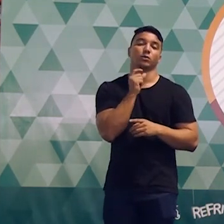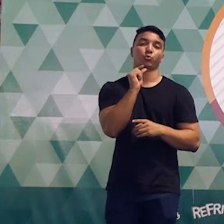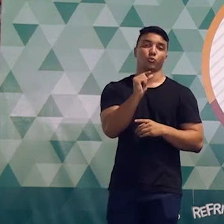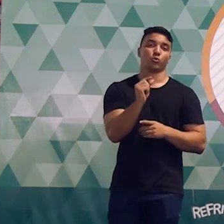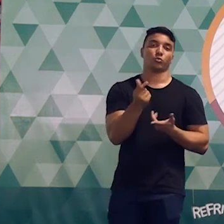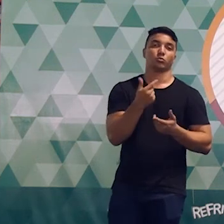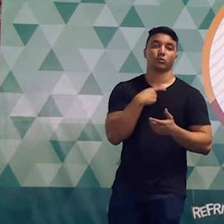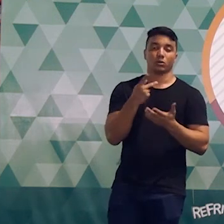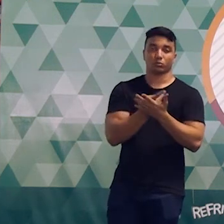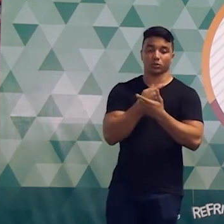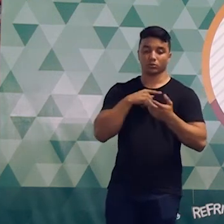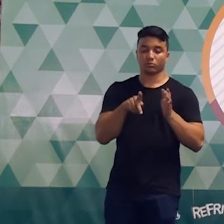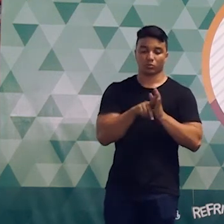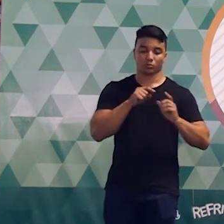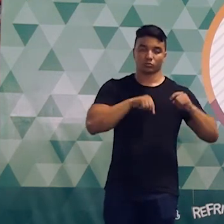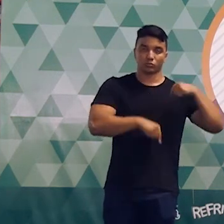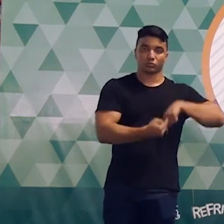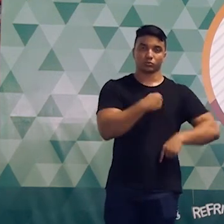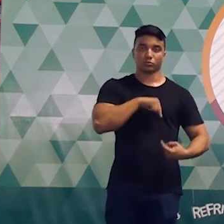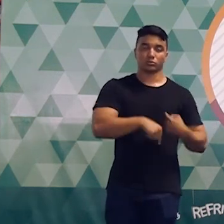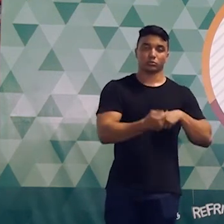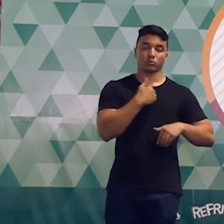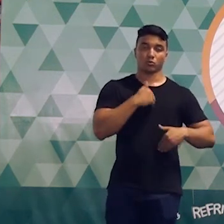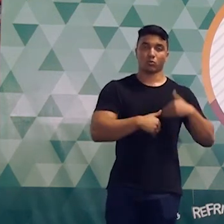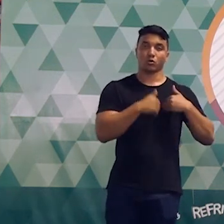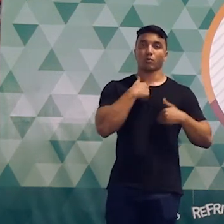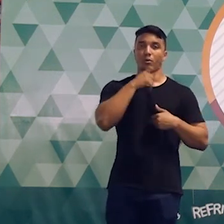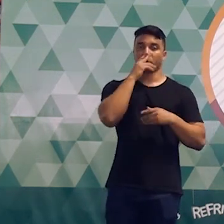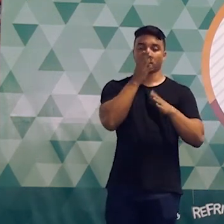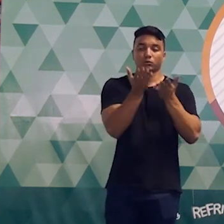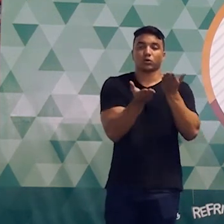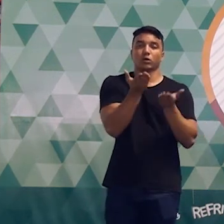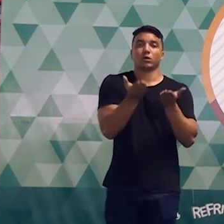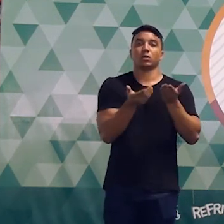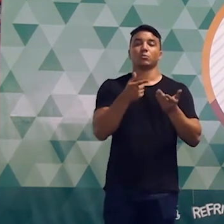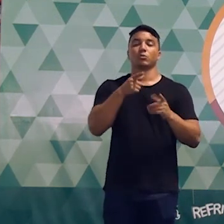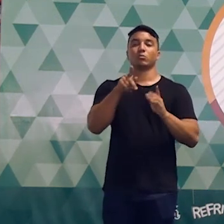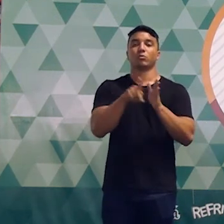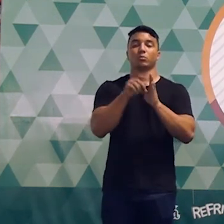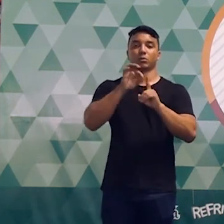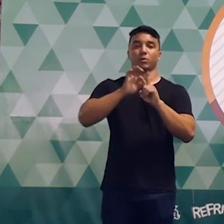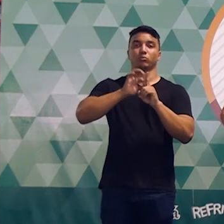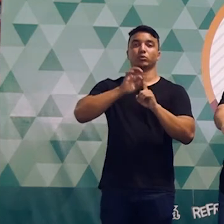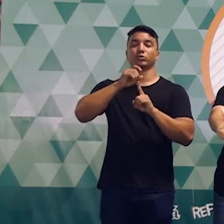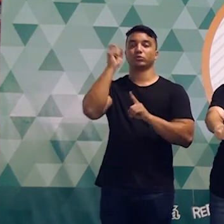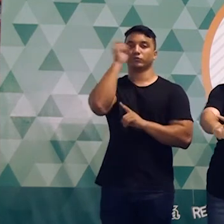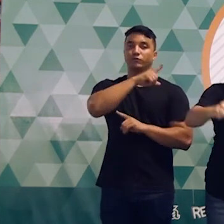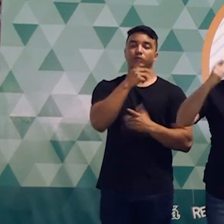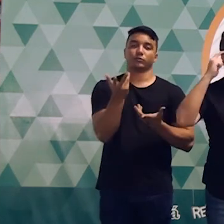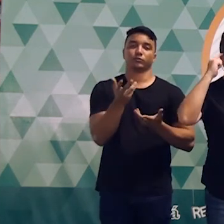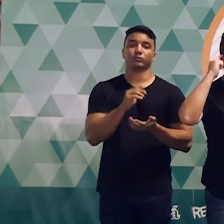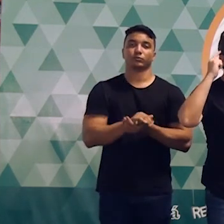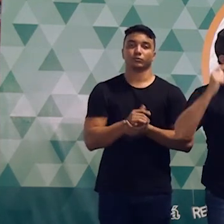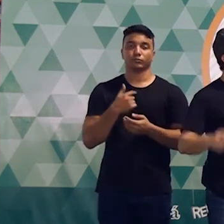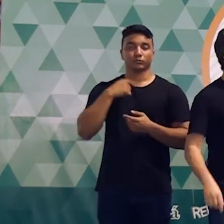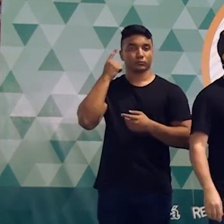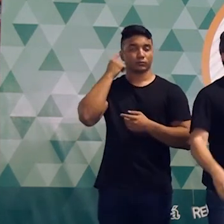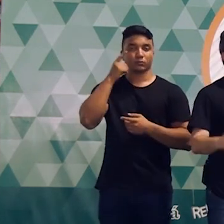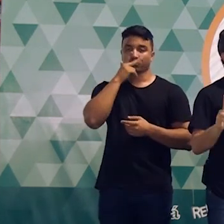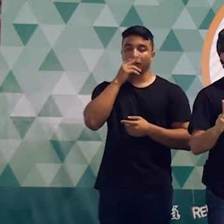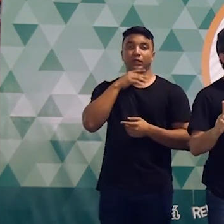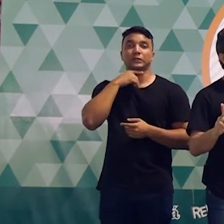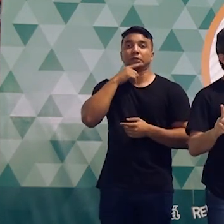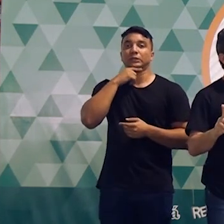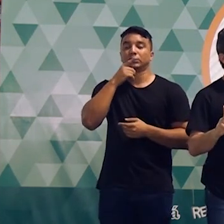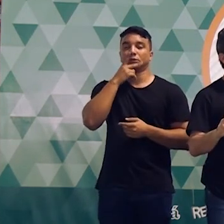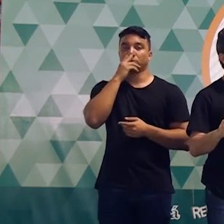Então a homeostase do corpo não é muito boa por aqui. A gente consegue se manter quente nas áreas que tem mais irrigação sanguínea, mas aqui não é muito legal.